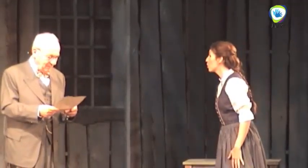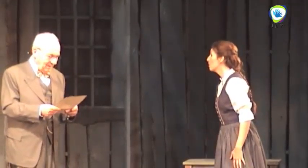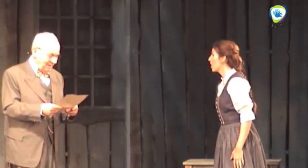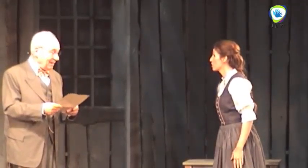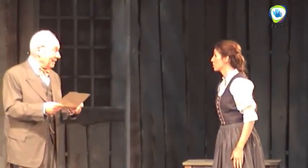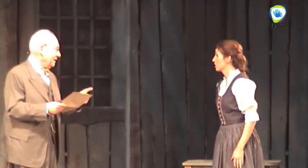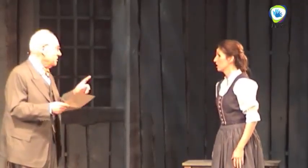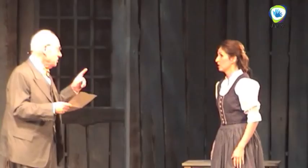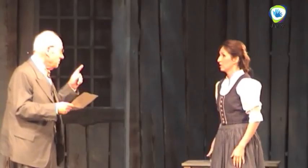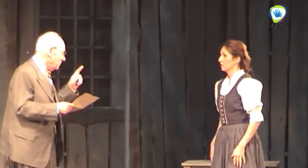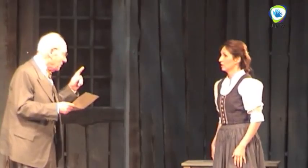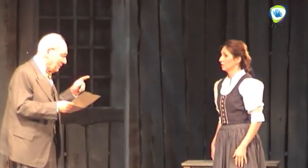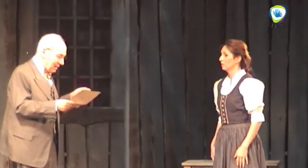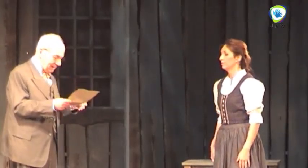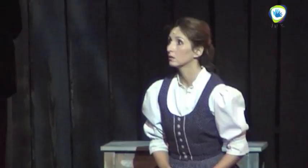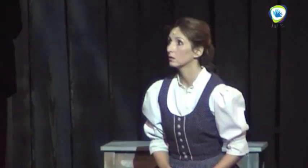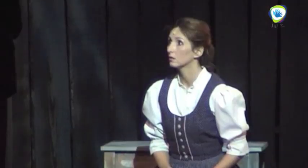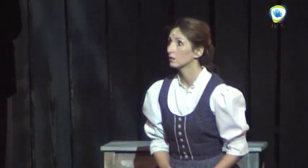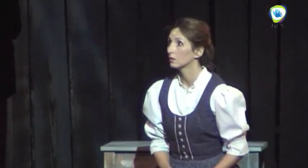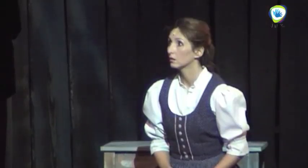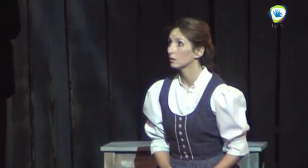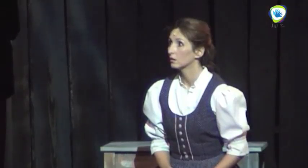Nem vagyok